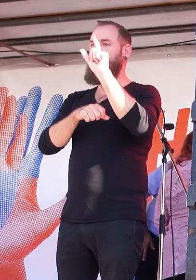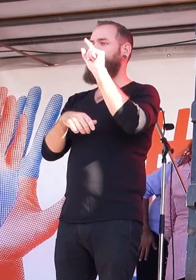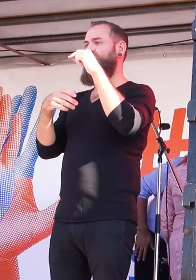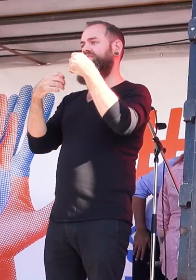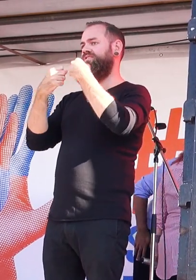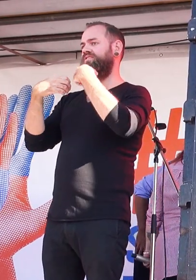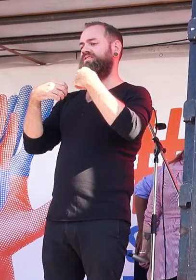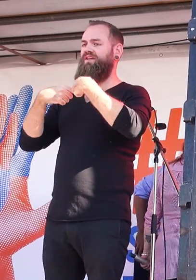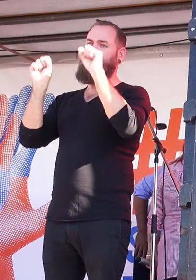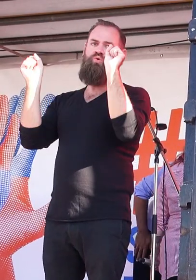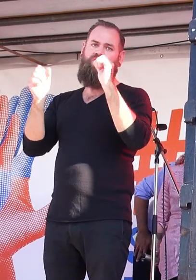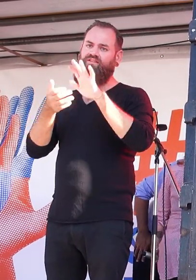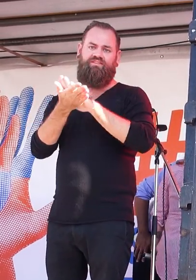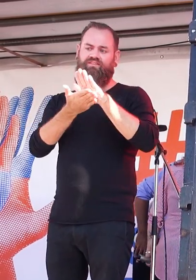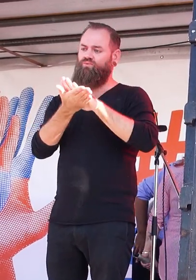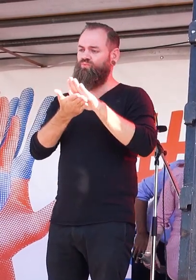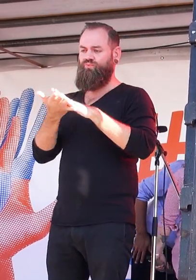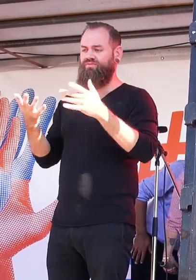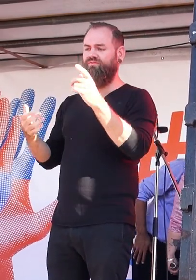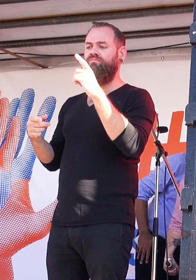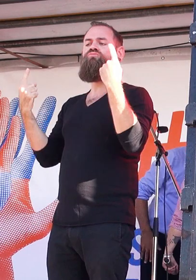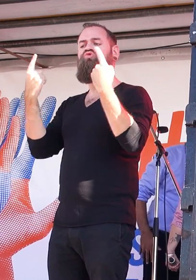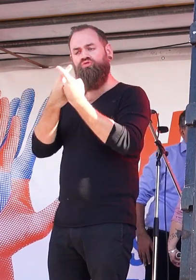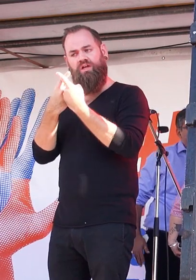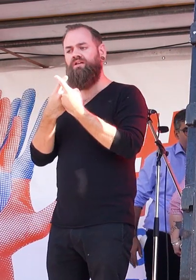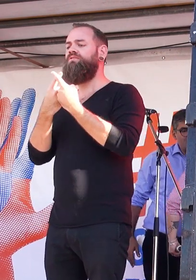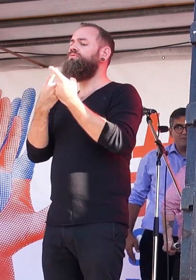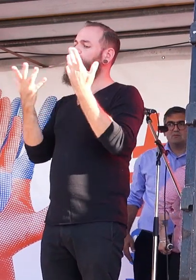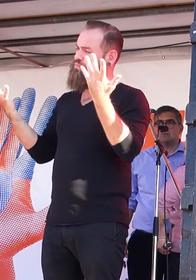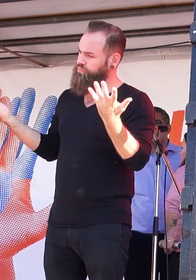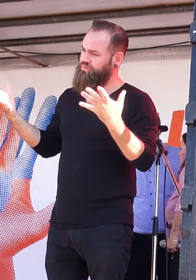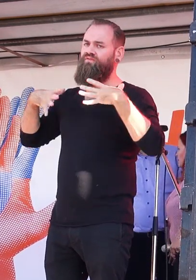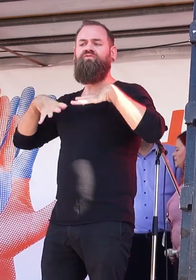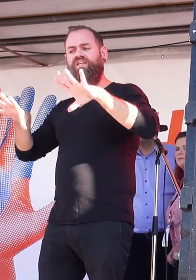Ohne Streit stirbt unsere freiheitliche Demokratie.